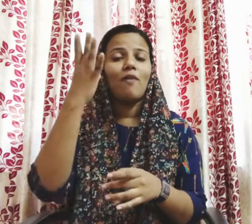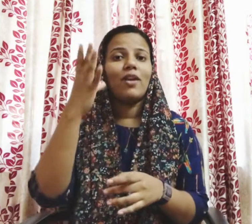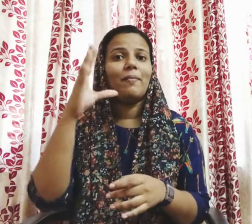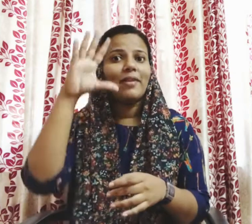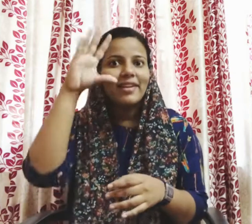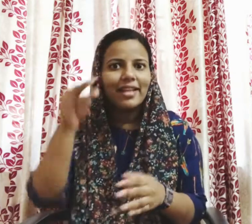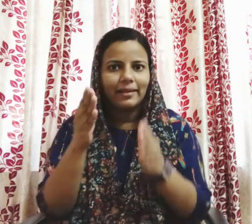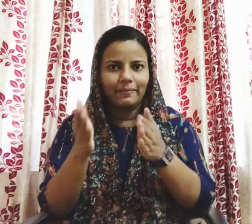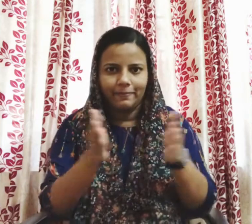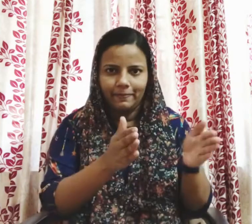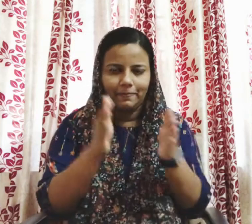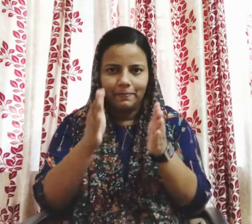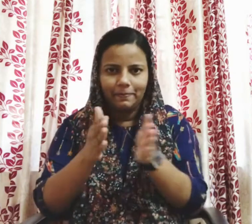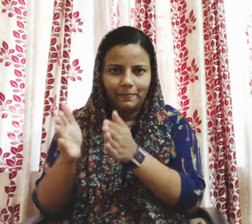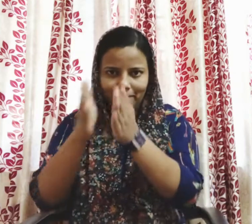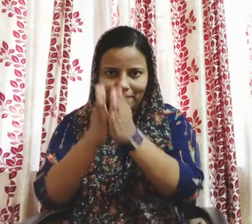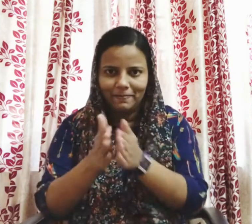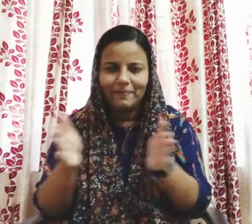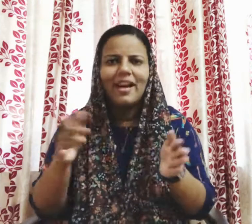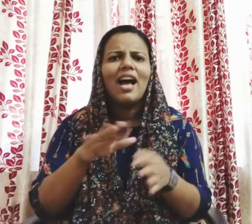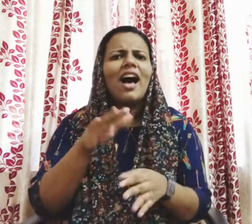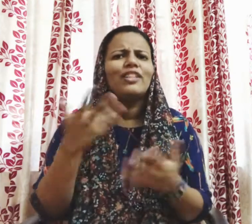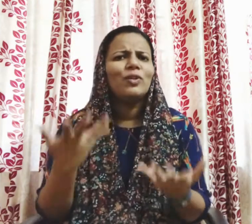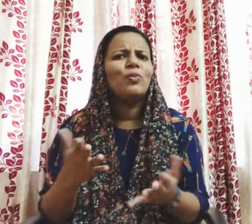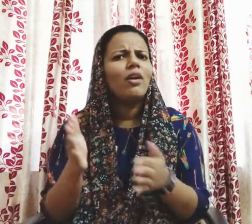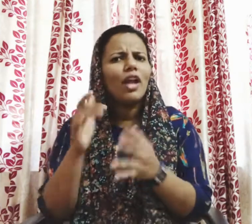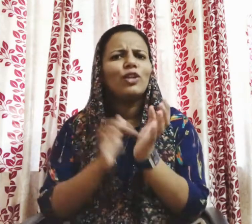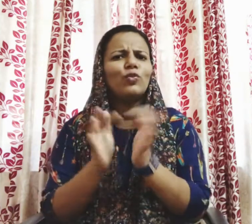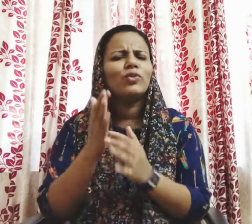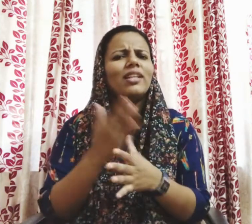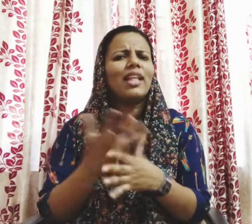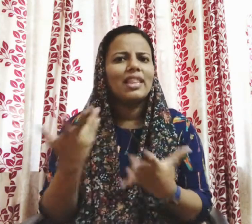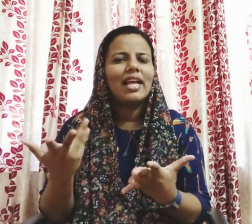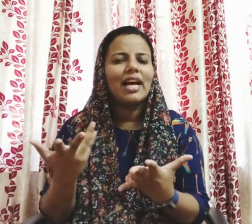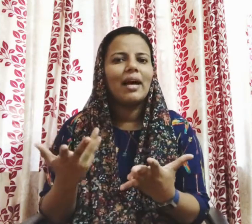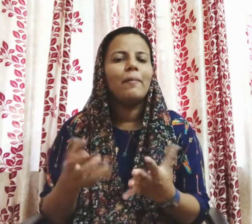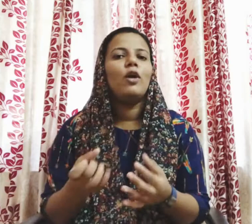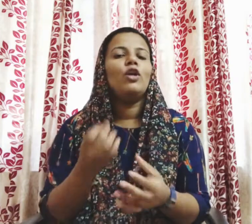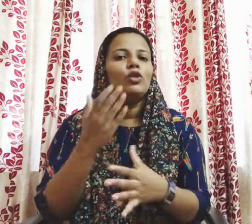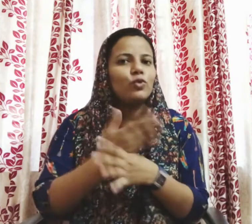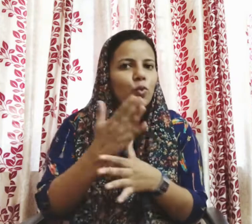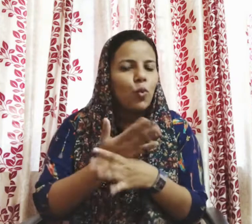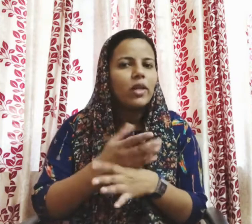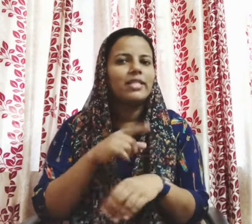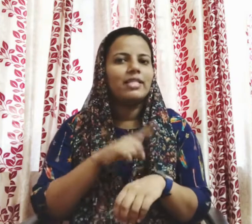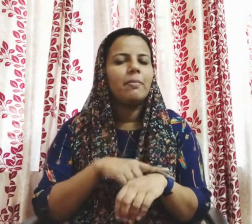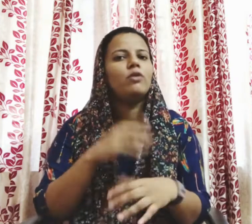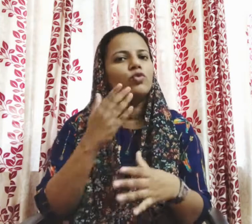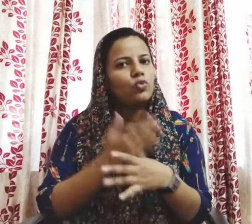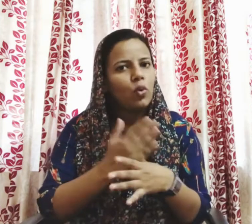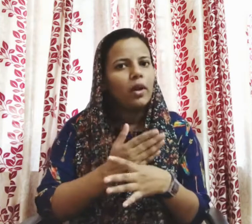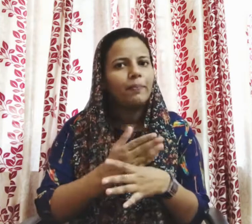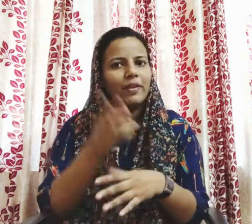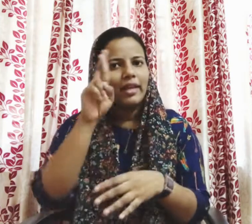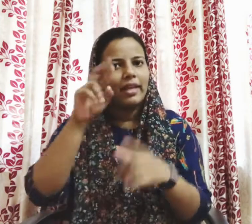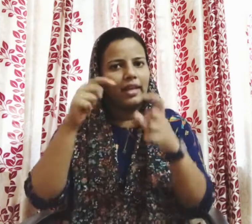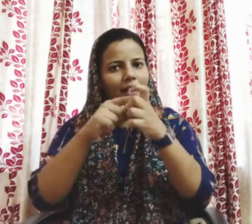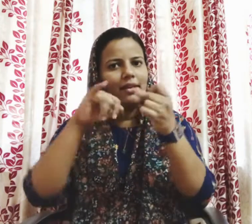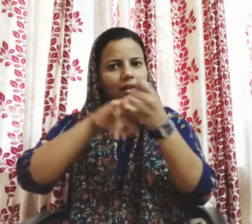പകലിനെയും രാത്രിയും തമ്മിൽ തിരിച്ച് തന്നിരിക്കുന്നതിന് ഉദ്ദേശം എന്താണെന്ന് ചോദിച്ചാൽ, അവൻ ജോലി ചെയ്യേണ്ട സമയം ജോലി ചെയ്യുവാനും റെസ്റ്റ്